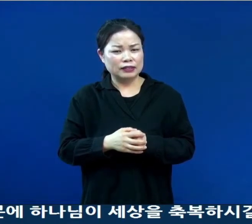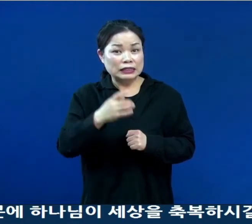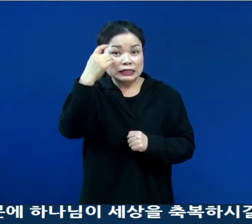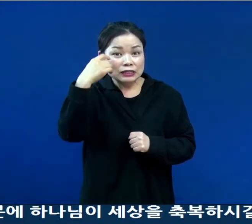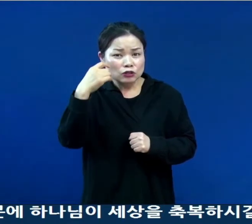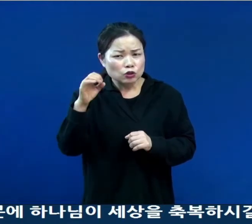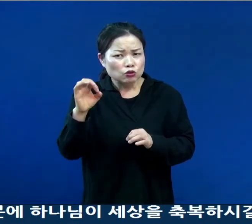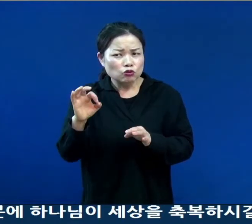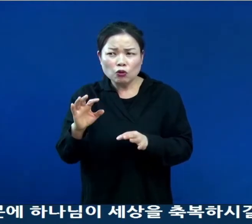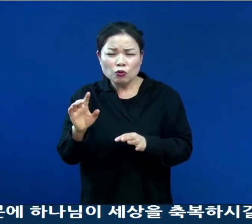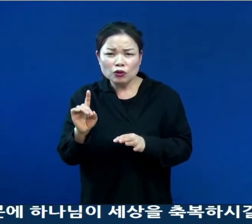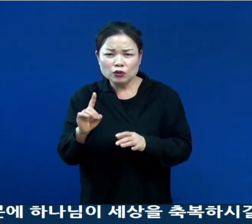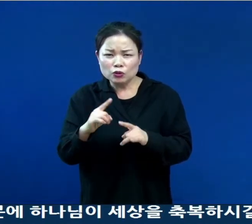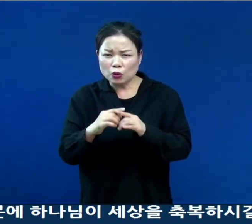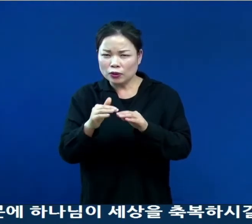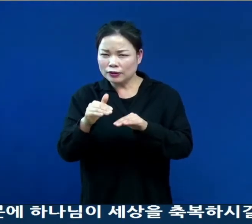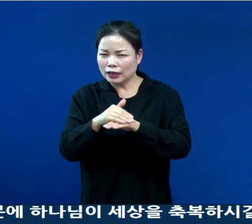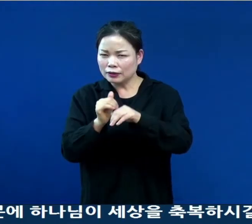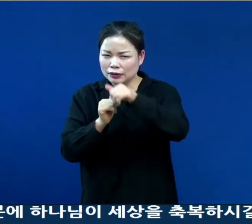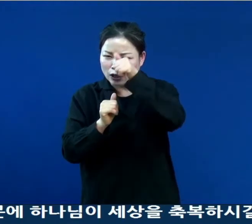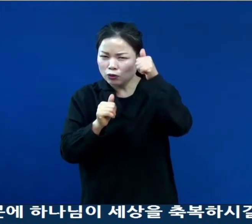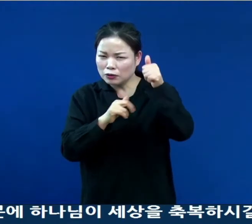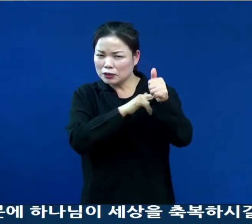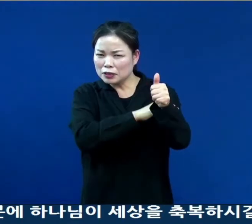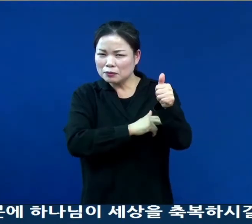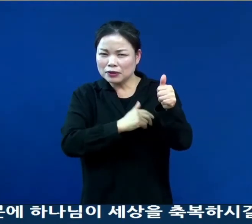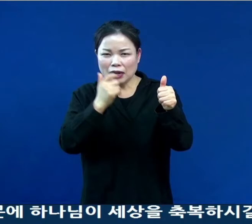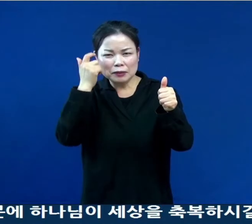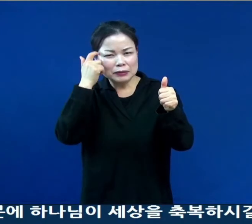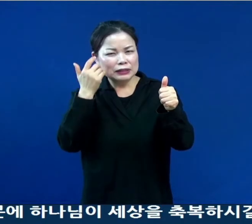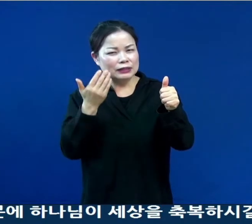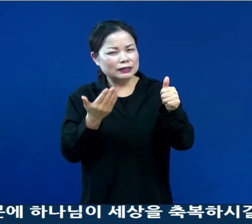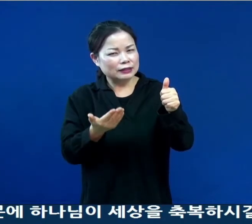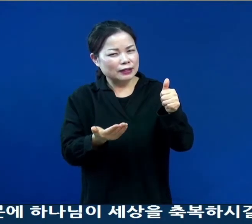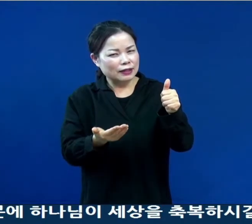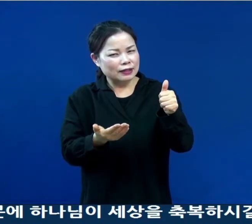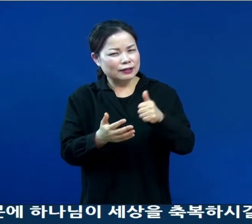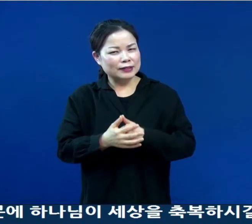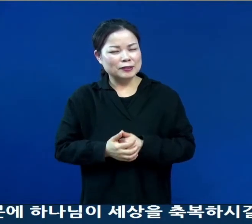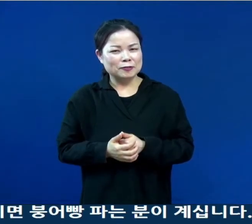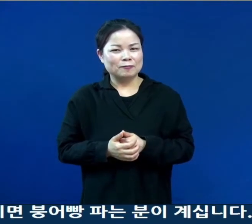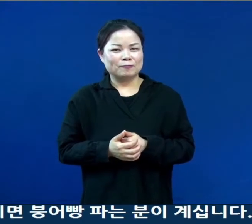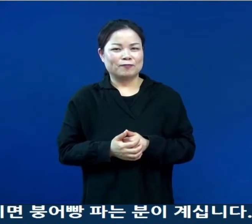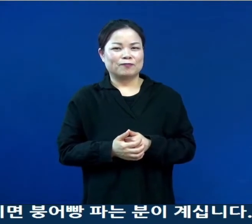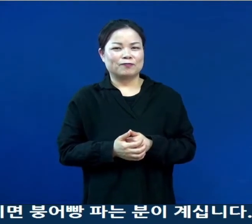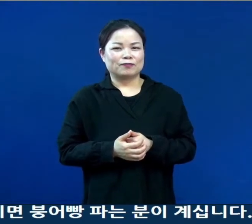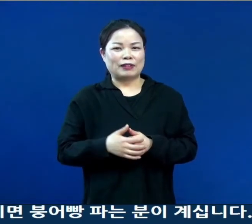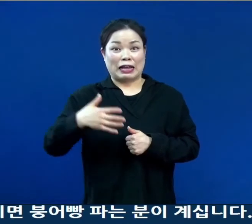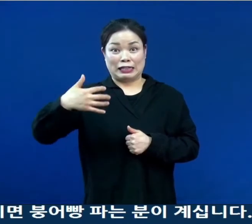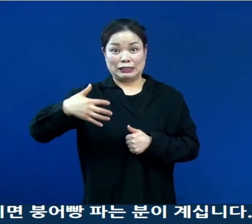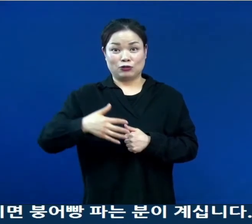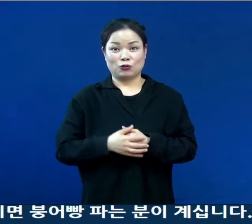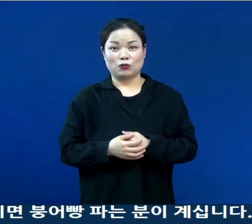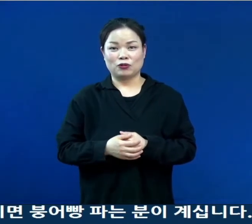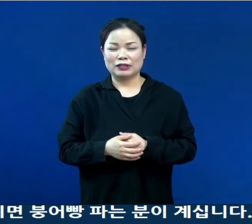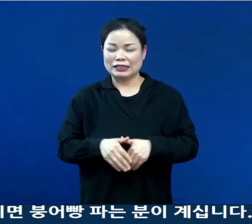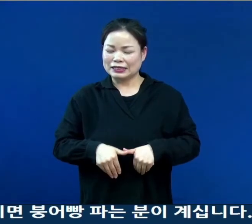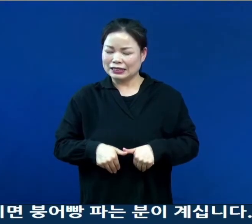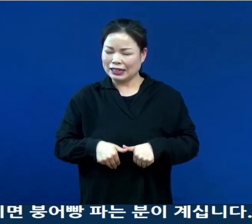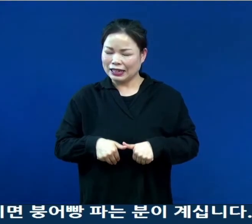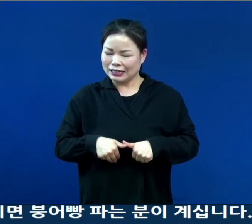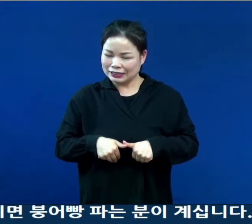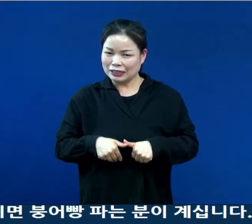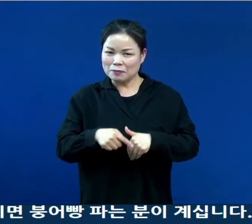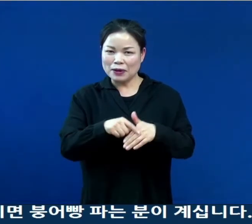순간 왠지 교회 다니는 장로님이나 집사님일 것 같은 생각이 들지 않으십니까, 여러분? 아직도 이런 따뜻한